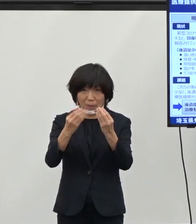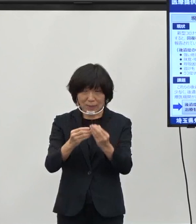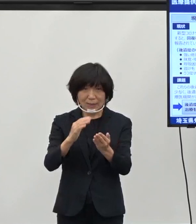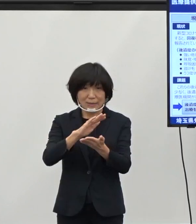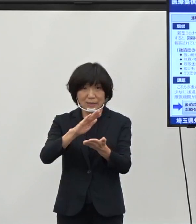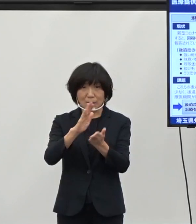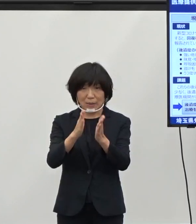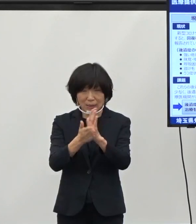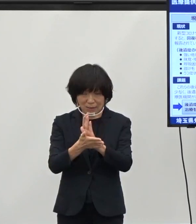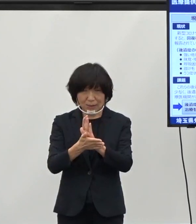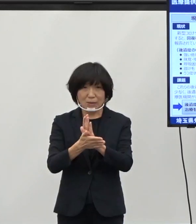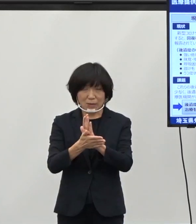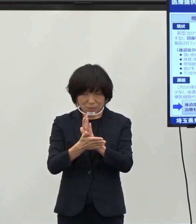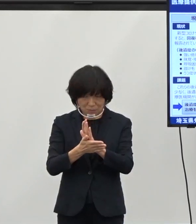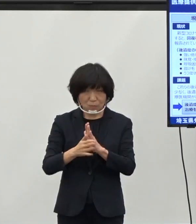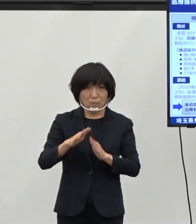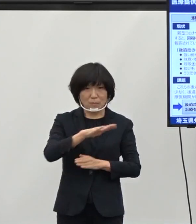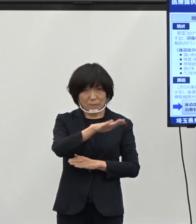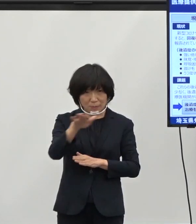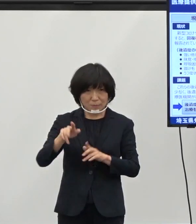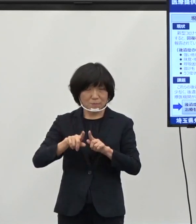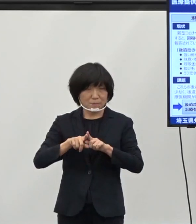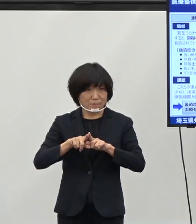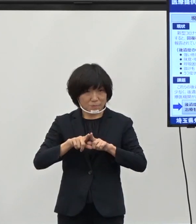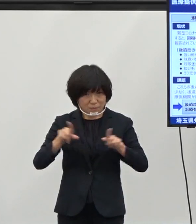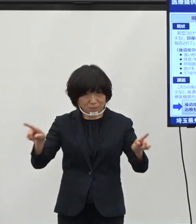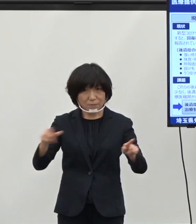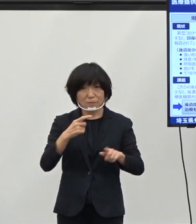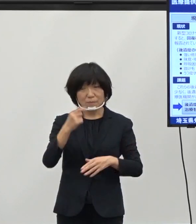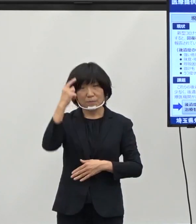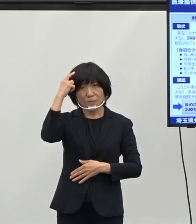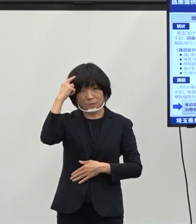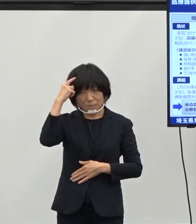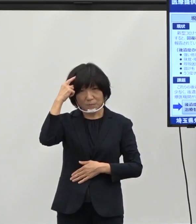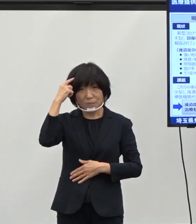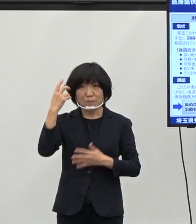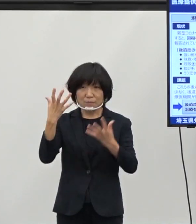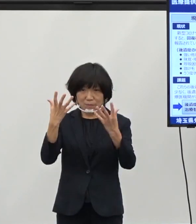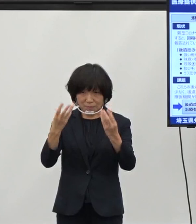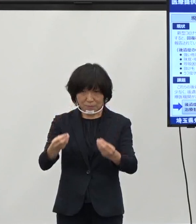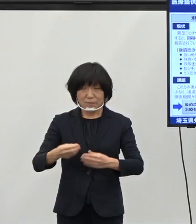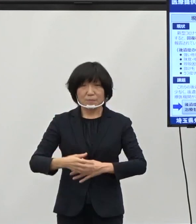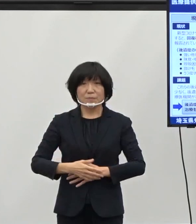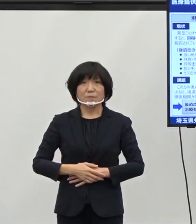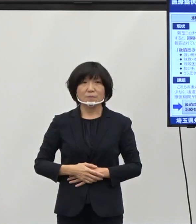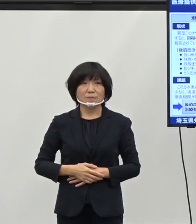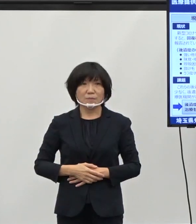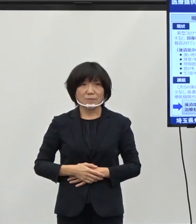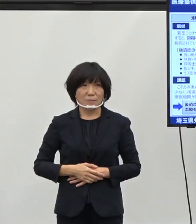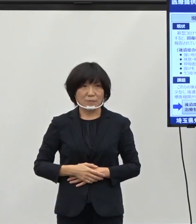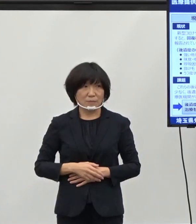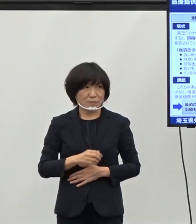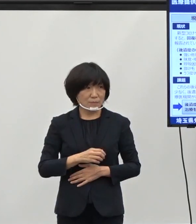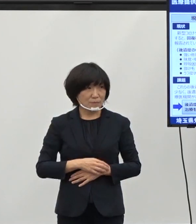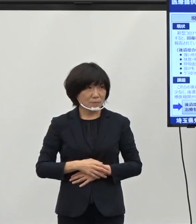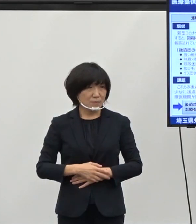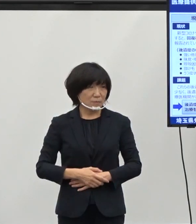ても横展開をしていく予定でございます。私どもからは以上です。幹事社さん、よろしくお願いいた